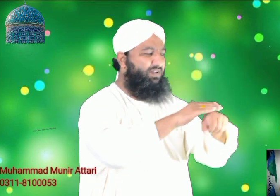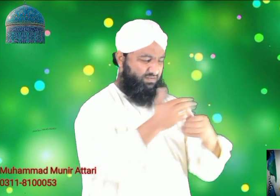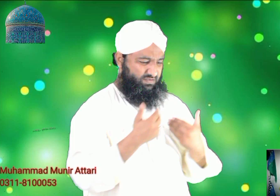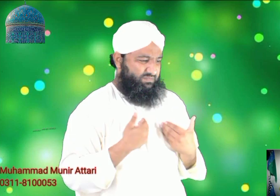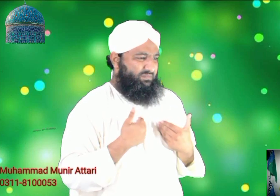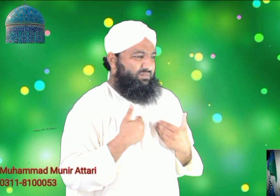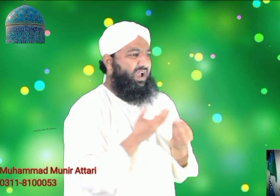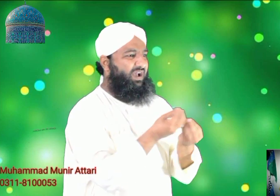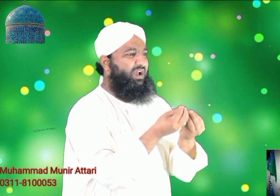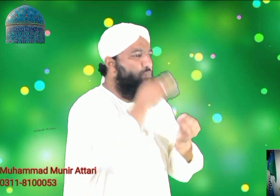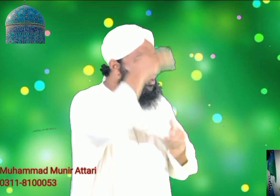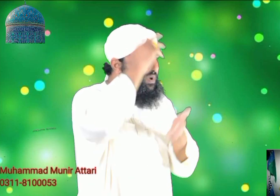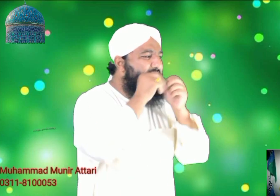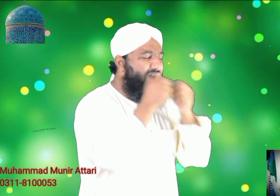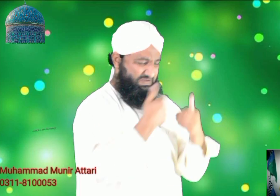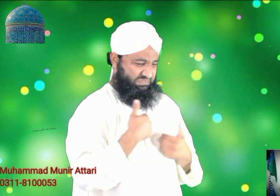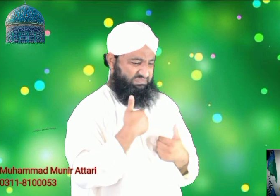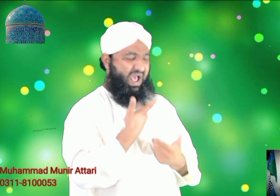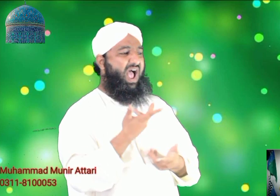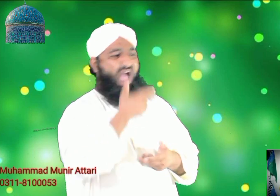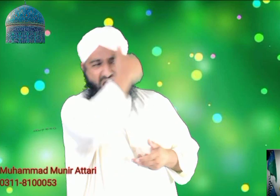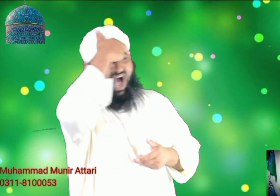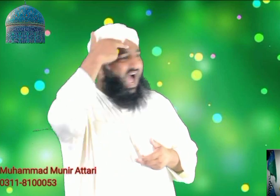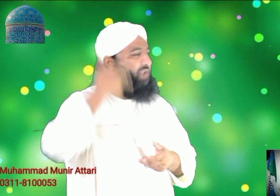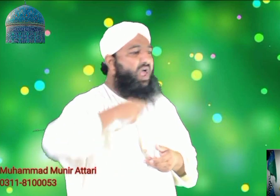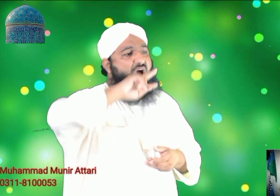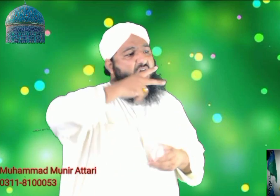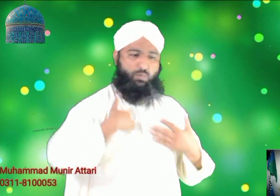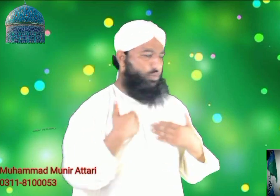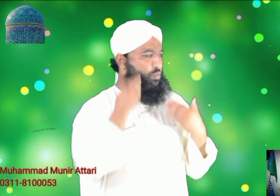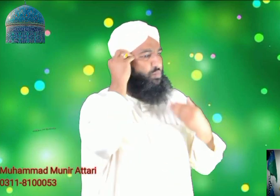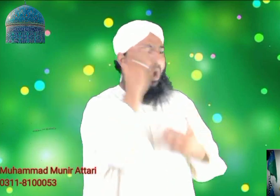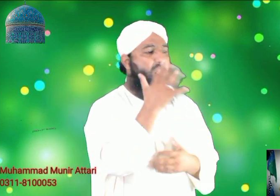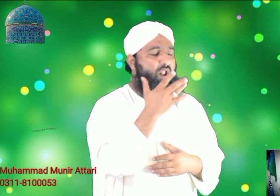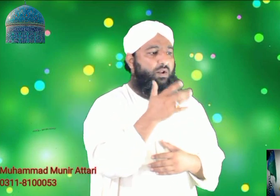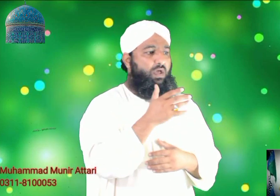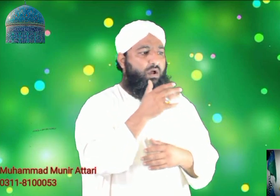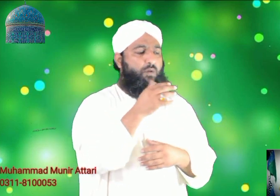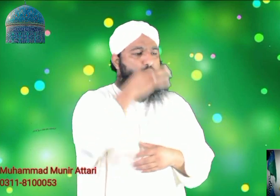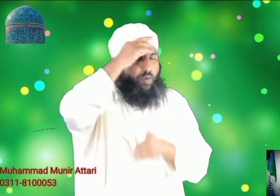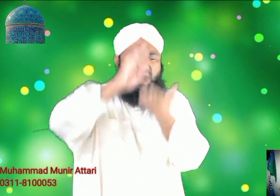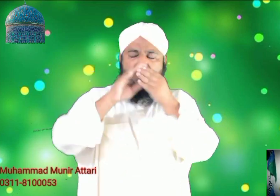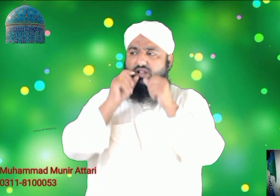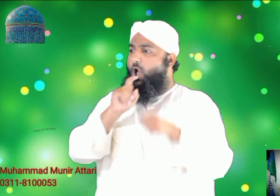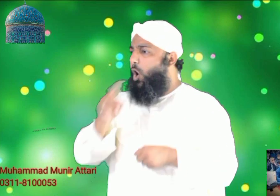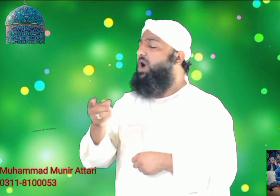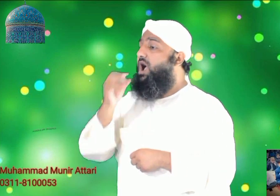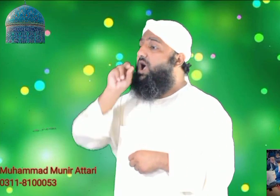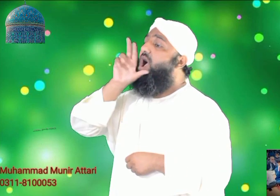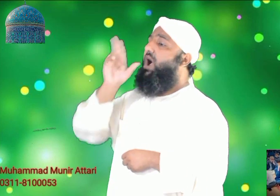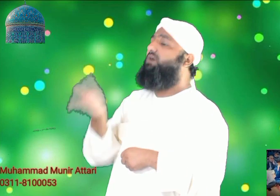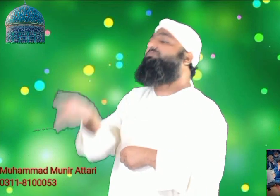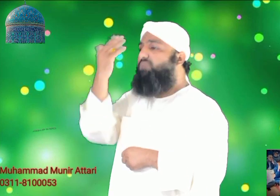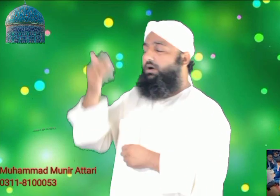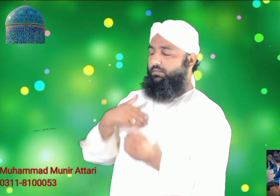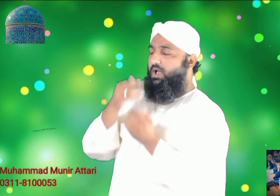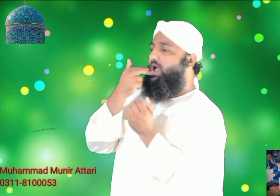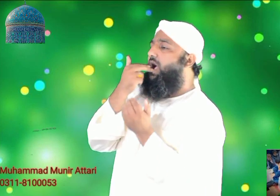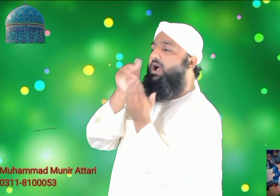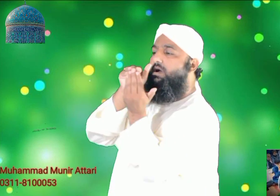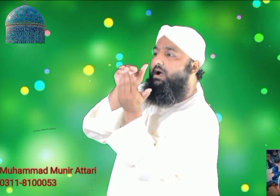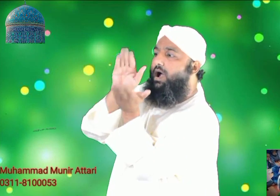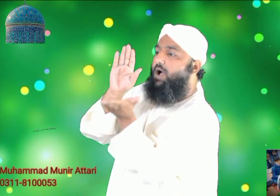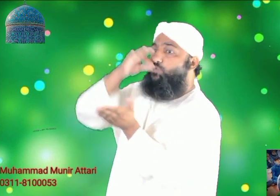سامنے کیسے بیان کروں؟ اللہ کے حبیب نے فرمایا اپنا منہ کھولو. کہتے میں نے منہ کھولا, میرے آقا نے اپنا لعاب دہن میرے منہ میں ڈال